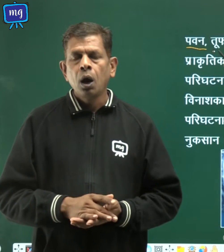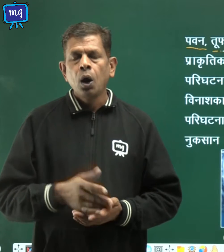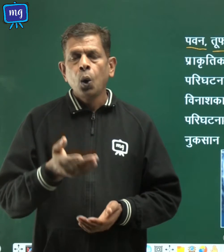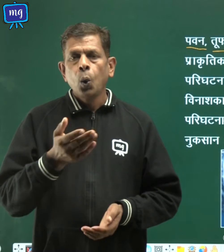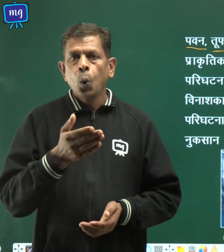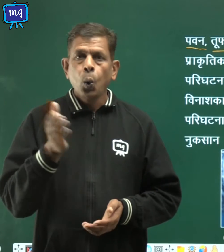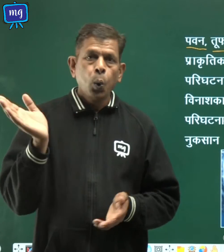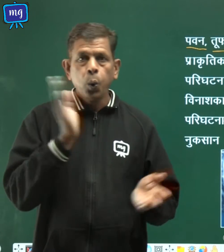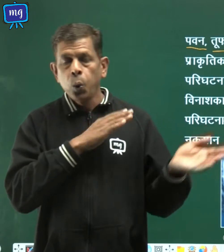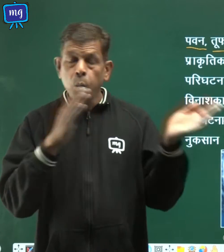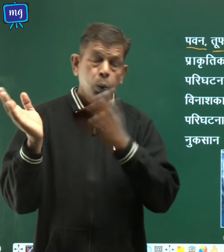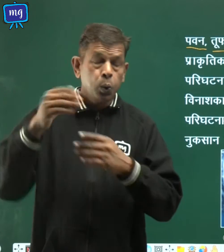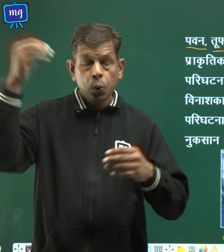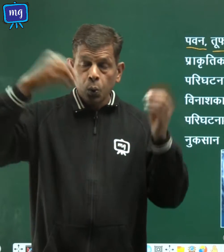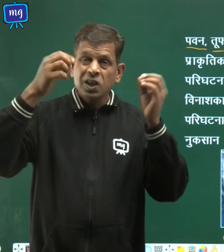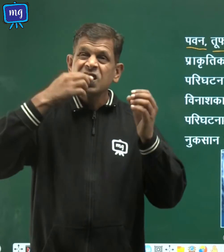तूफान